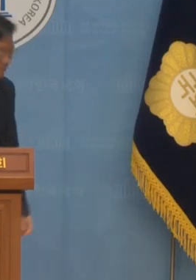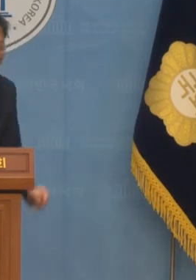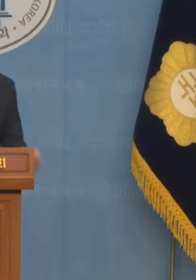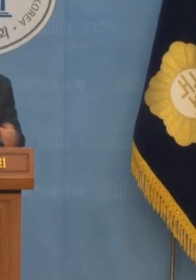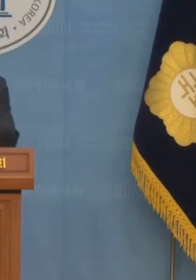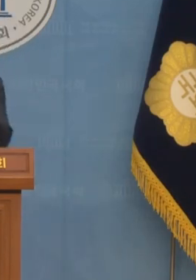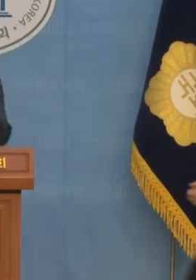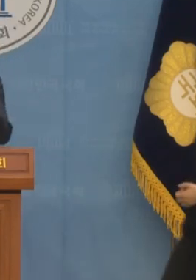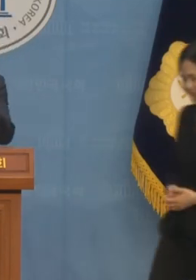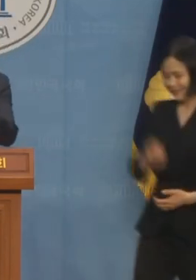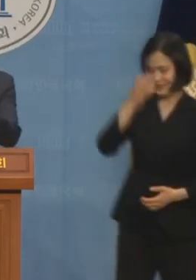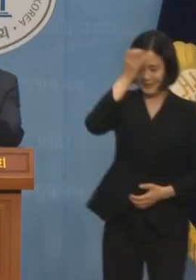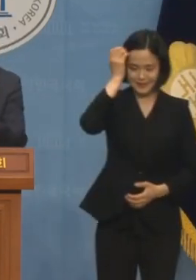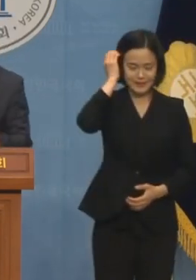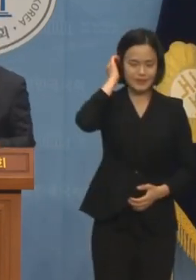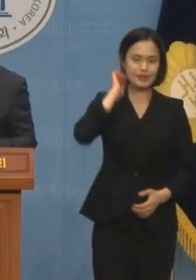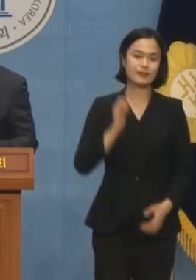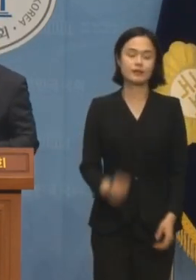감사합니다.